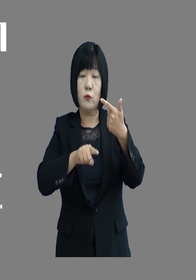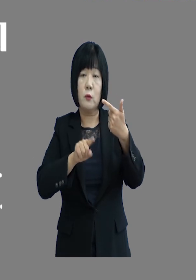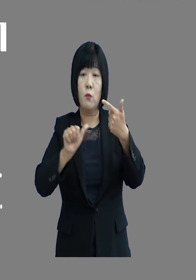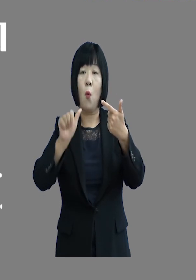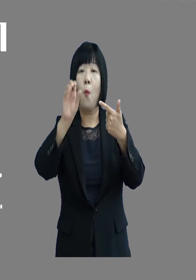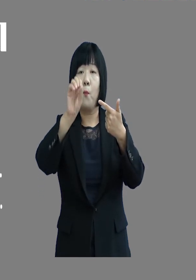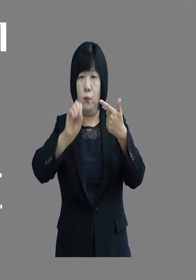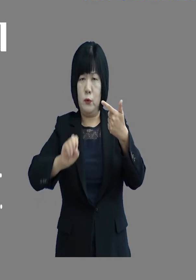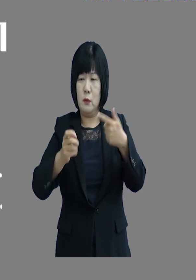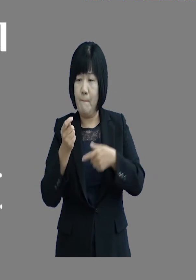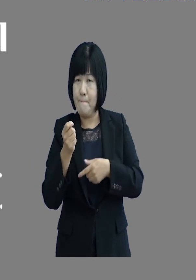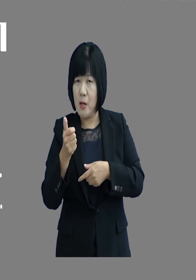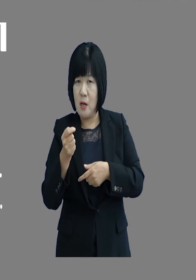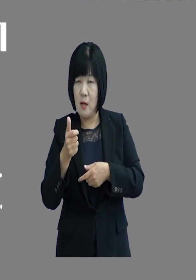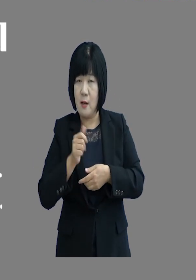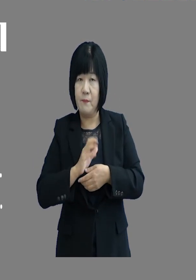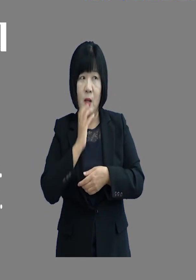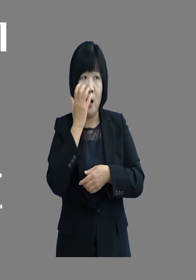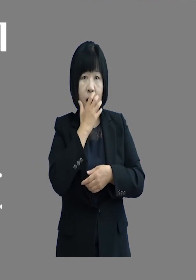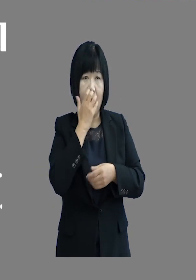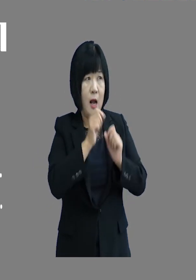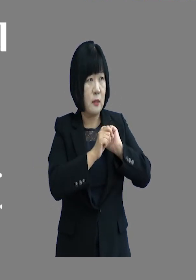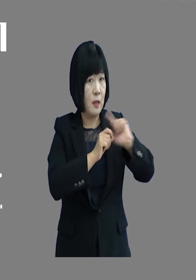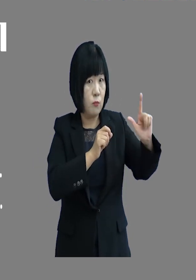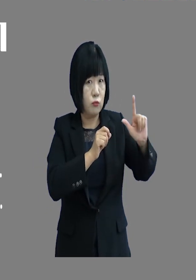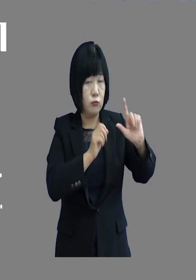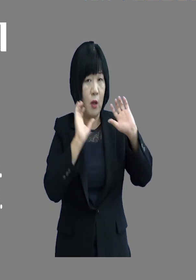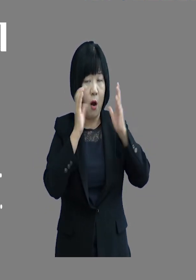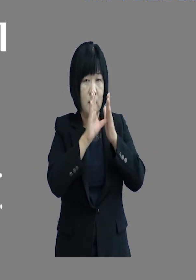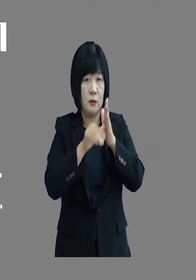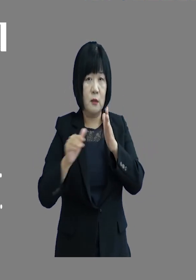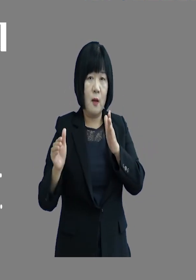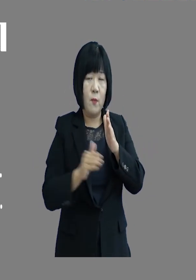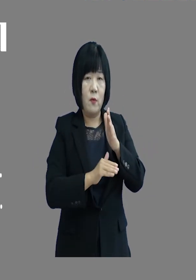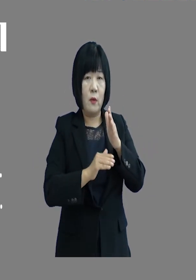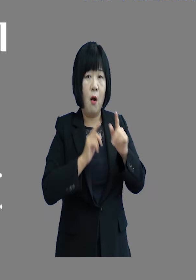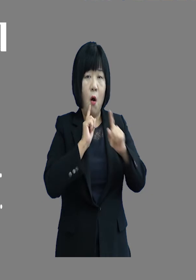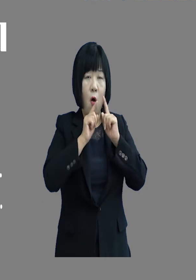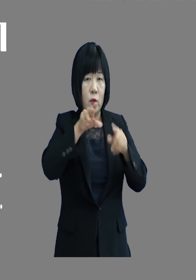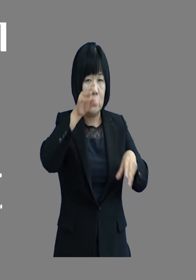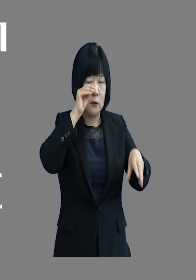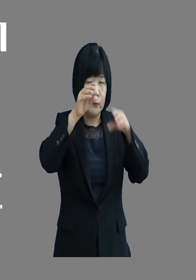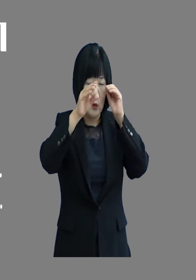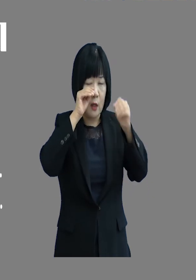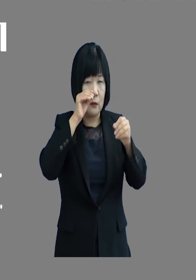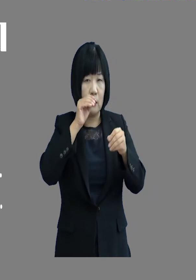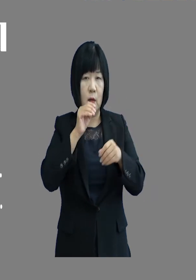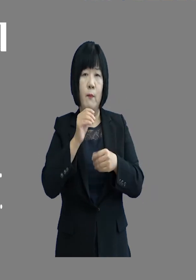26.5%에 불과합니다. 청인의 대부분이 유아기 때부터 언어를 습득하는 것과는